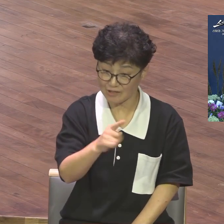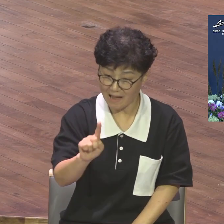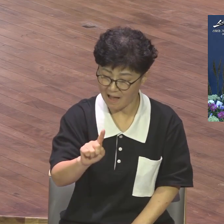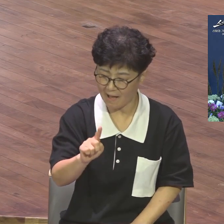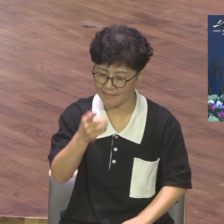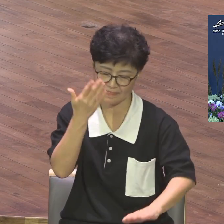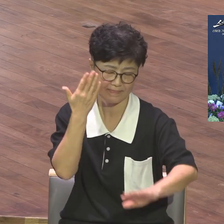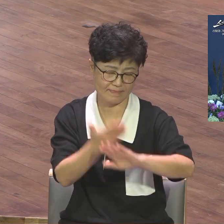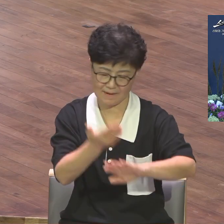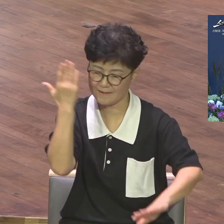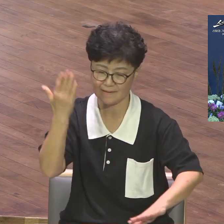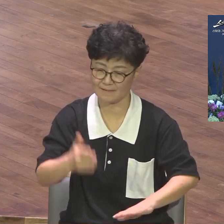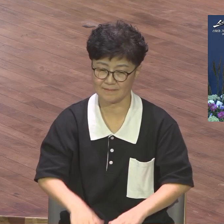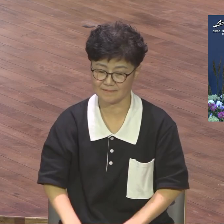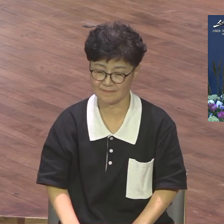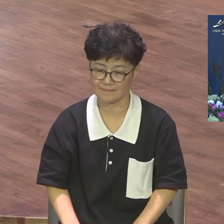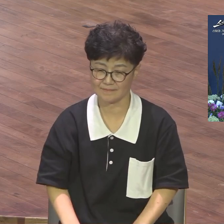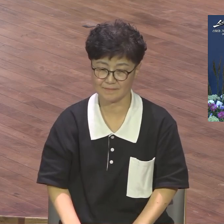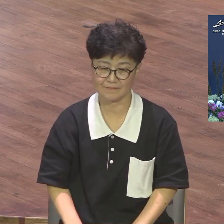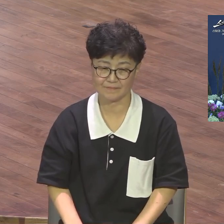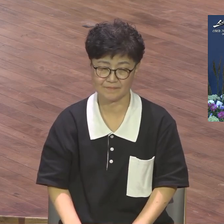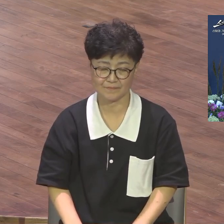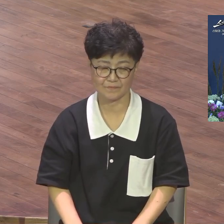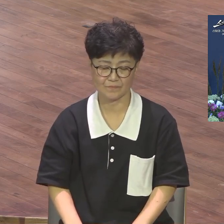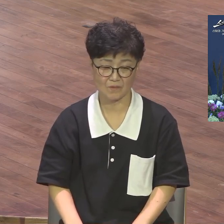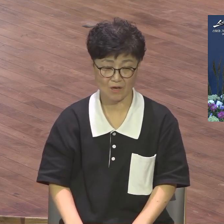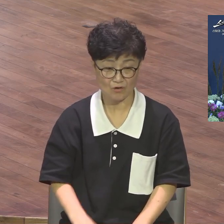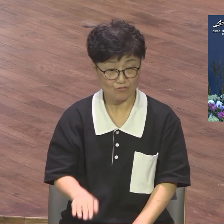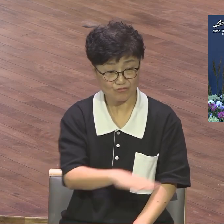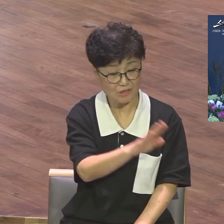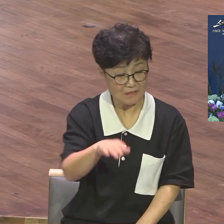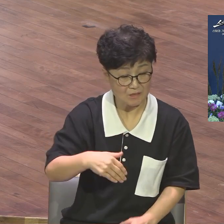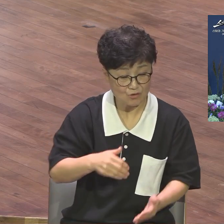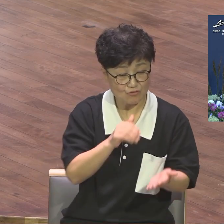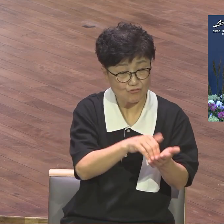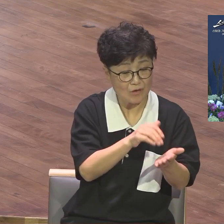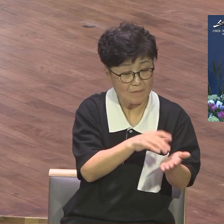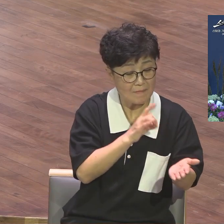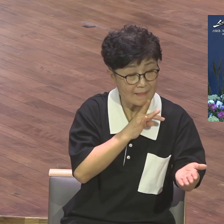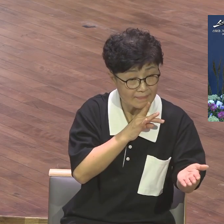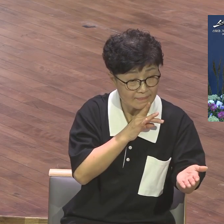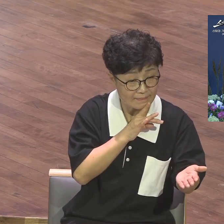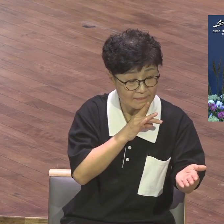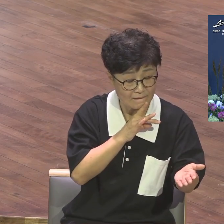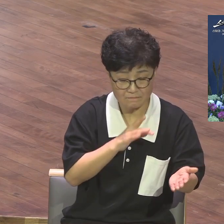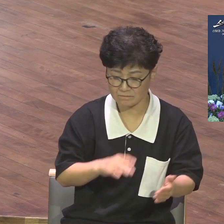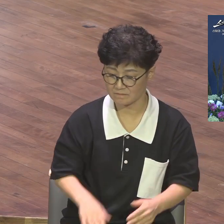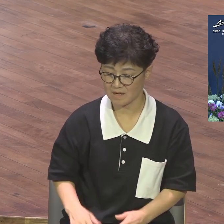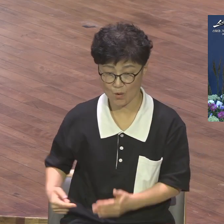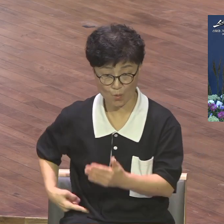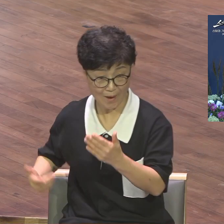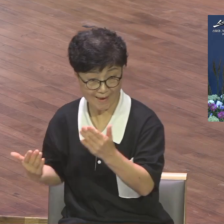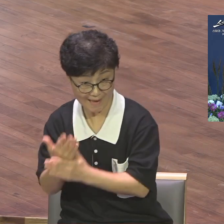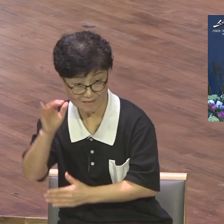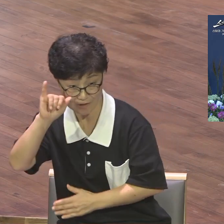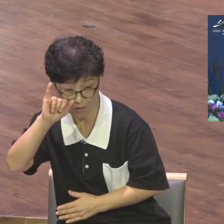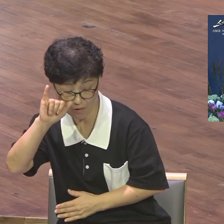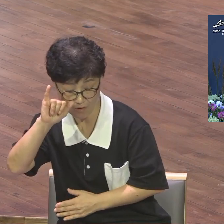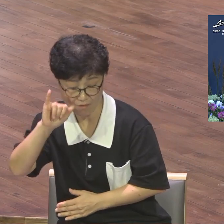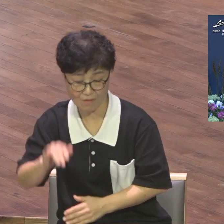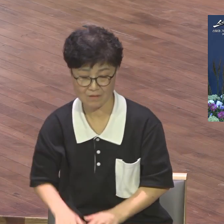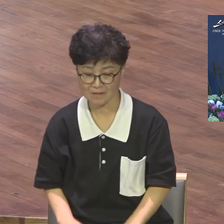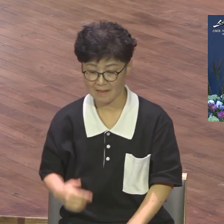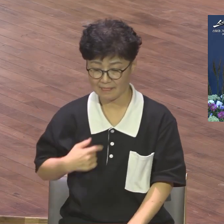했지만 후회하냐 회개하냐 내 문제를 들고 예수님 앞에 나아가냐 내 스스로 내가